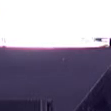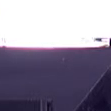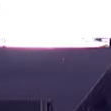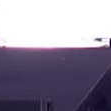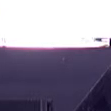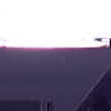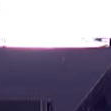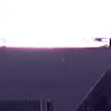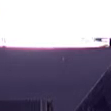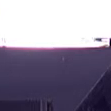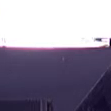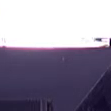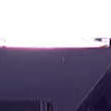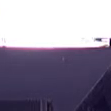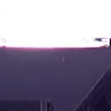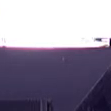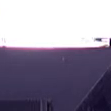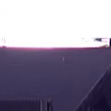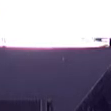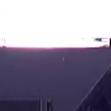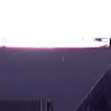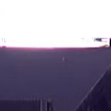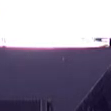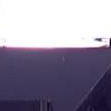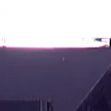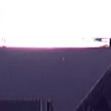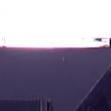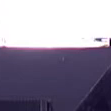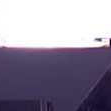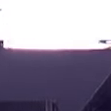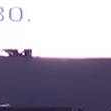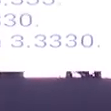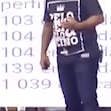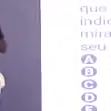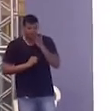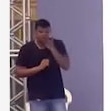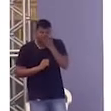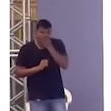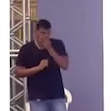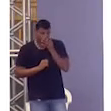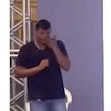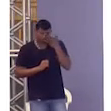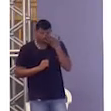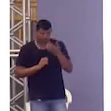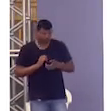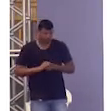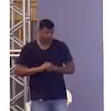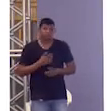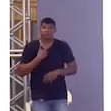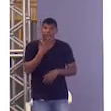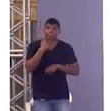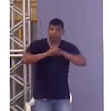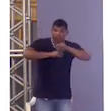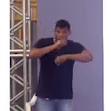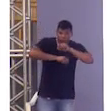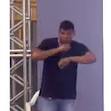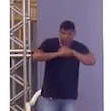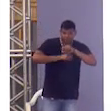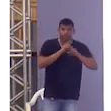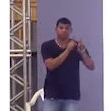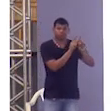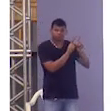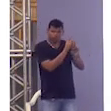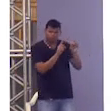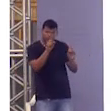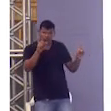0. Só tem um algarismo também. Aí ele diz assim, ó, o índice revela que as